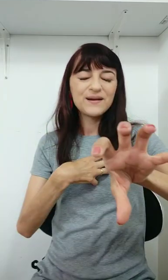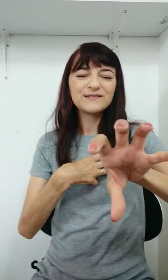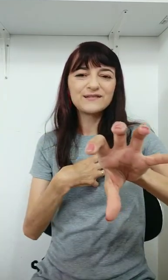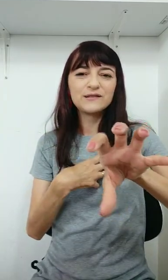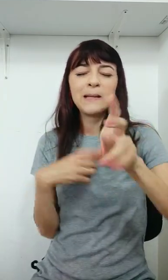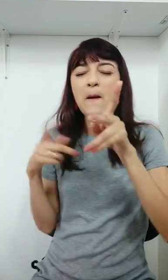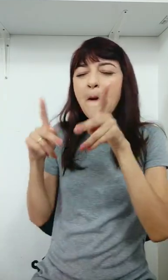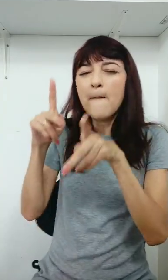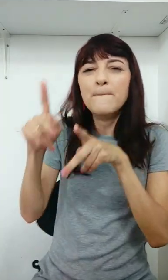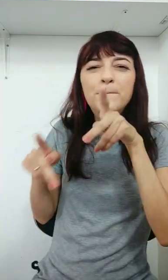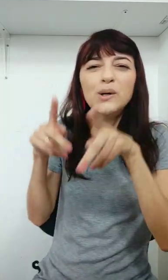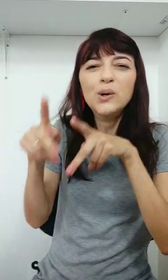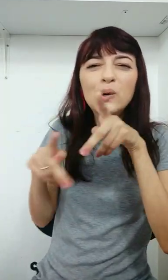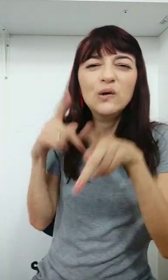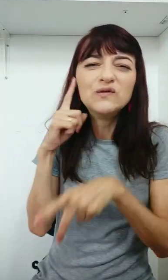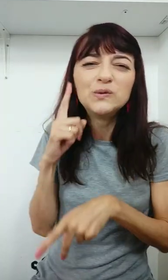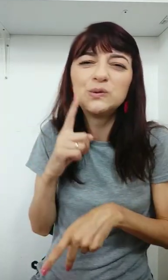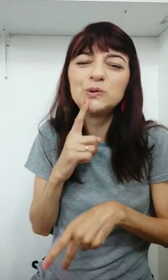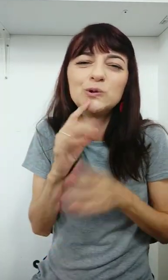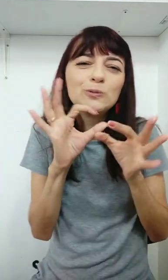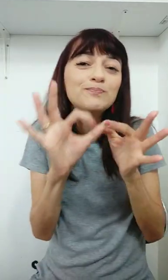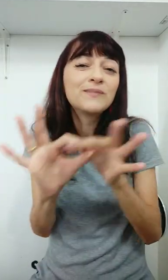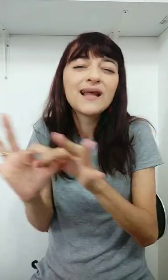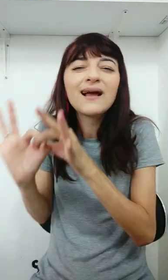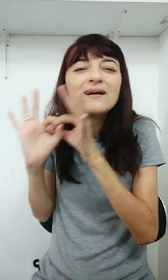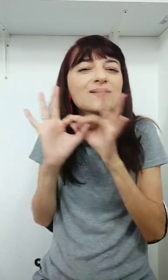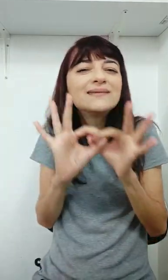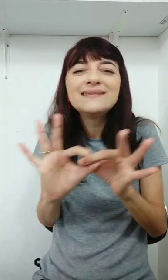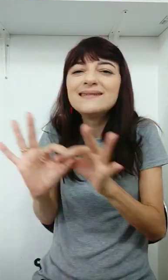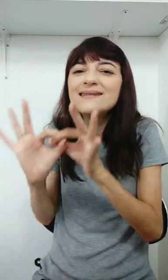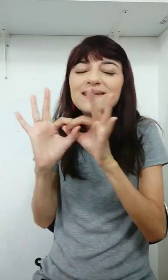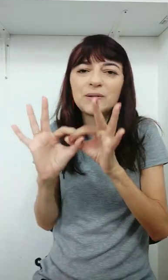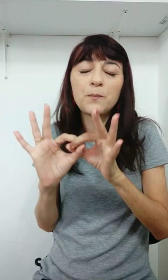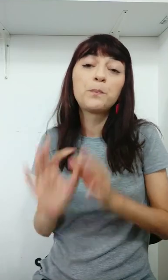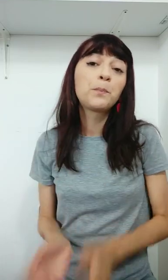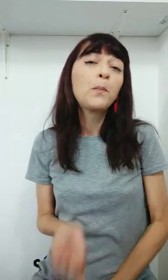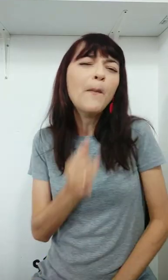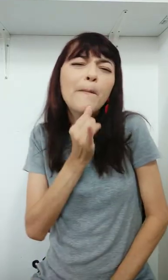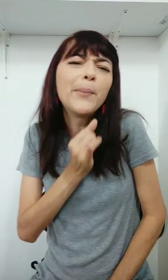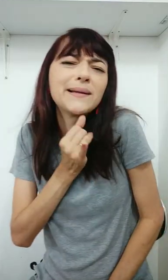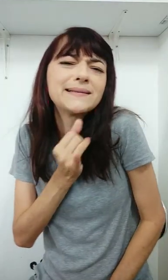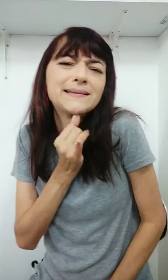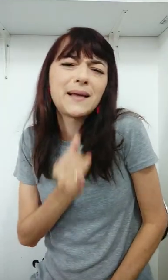bom? Então, olha só. O povo surdo é um povo muito unido. Por